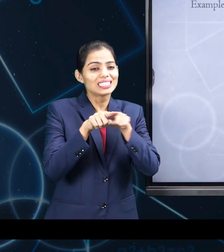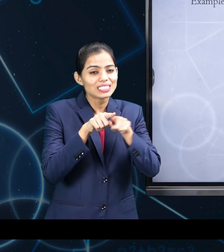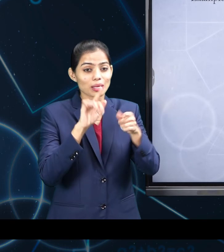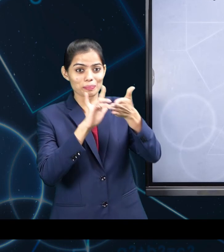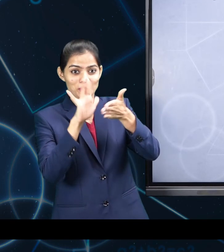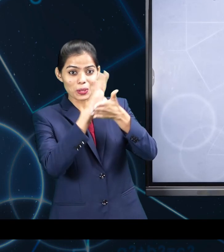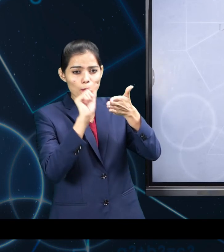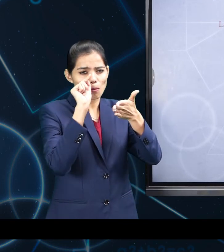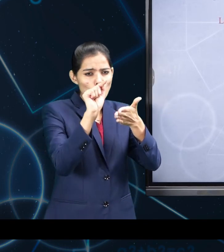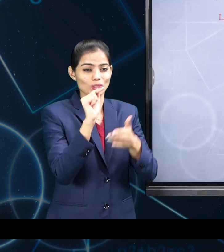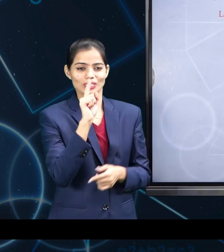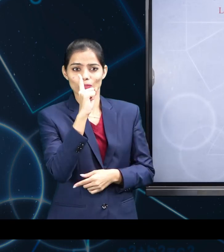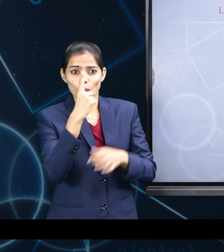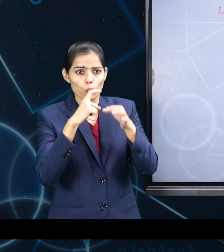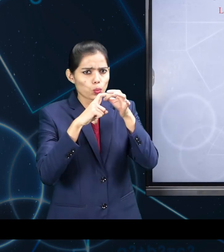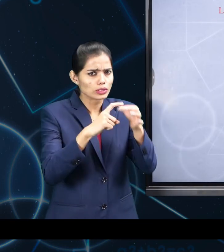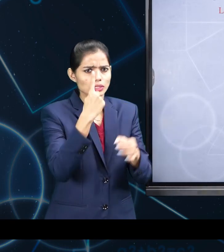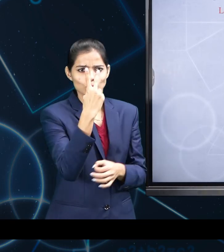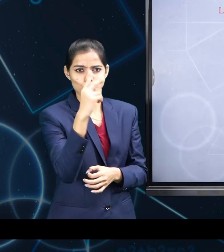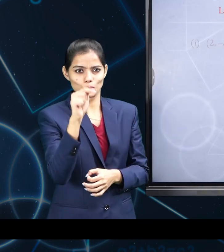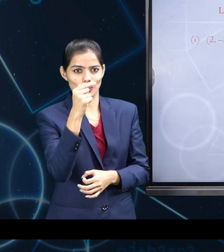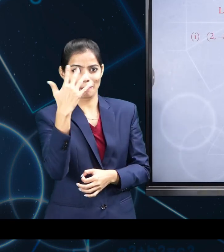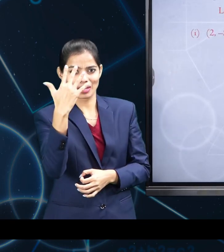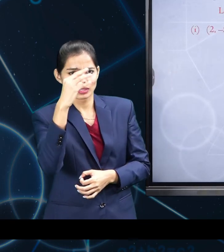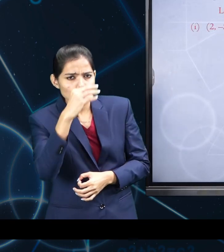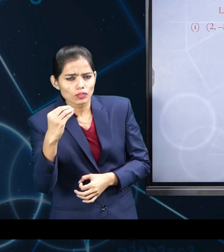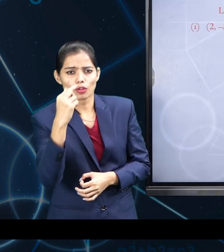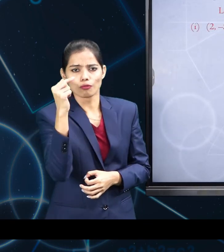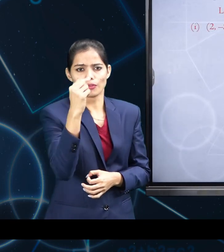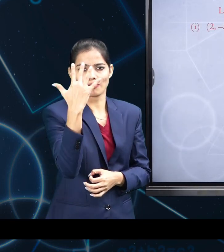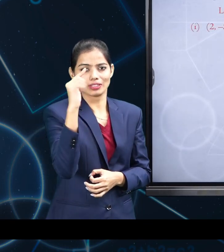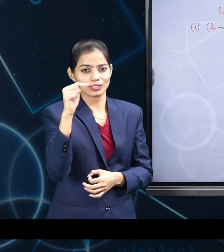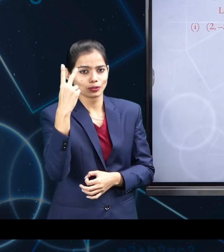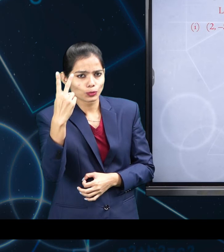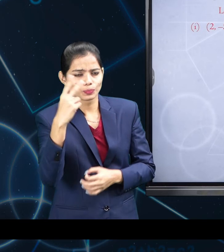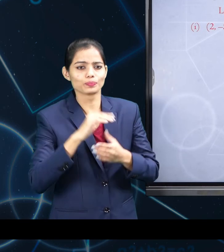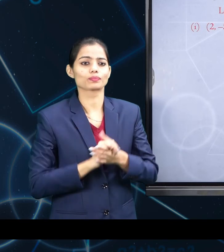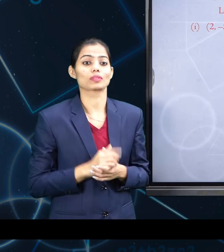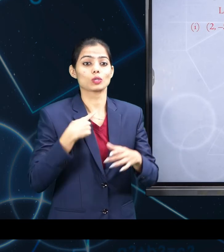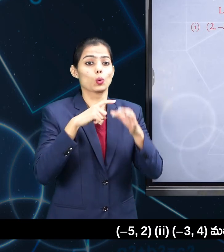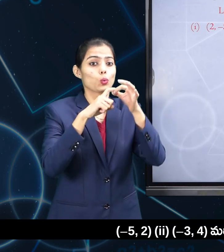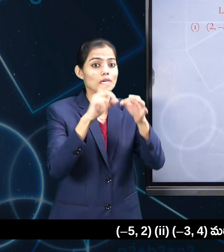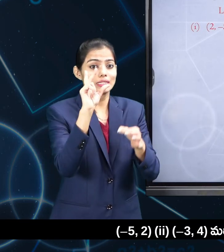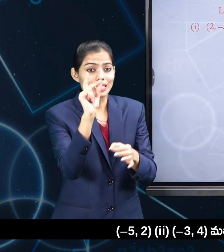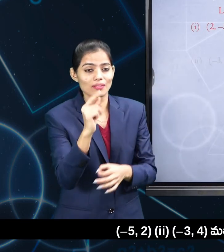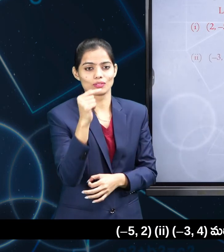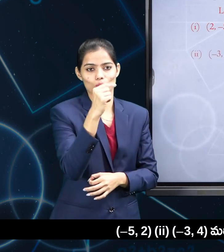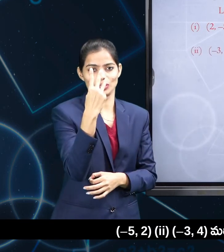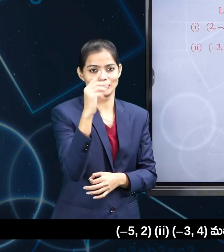ఉదాహరణ: పాయింట్లను గుర్తించండి. 1, 2, -5 మరియు -5,